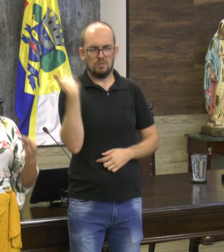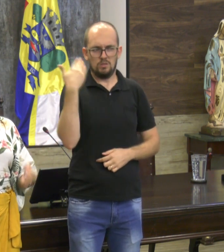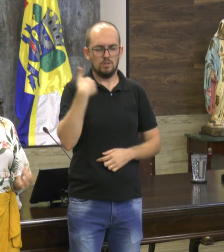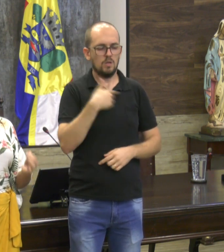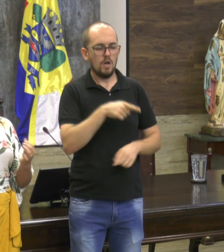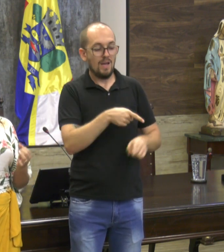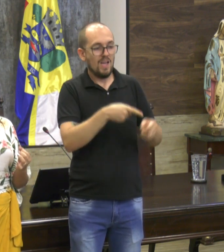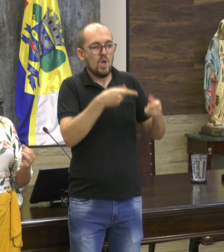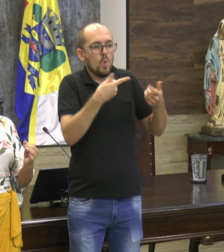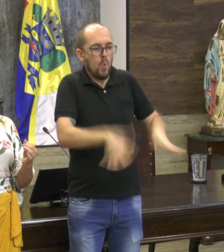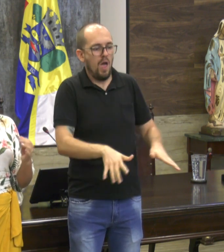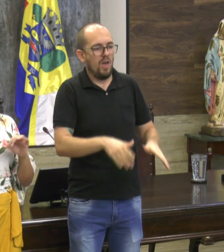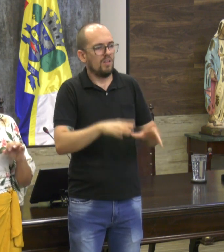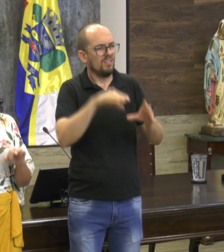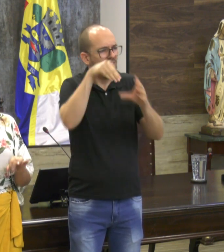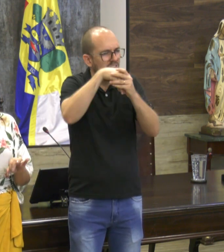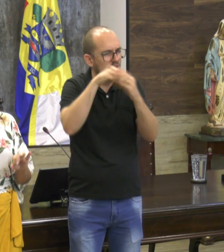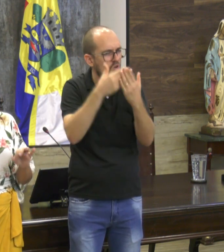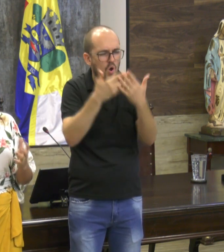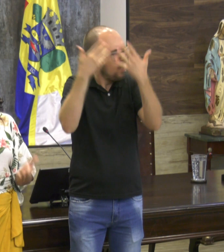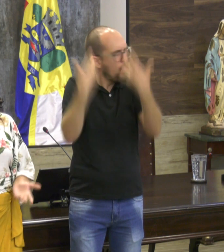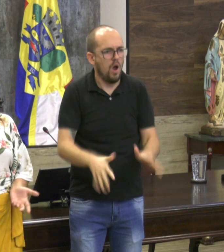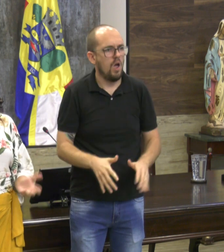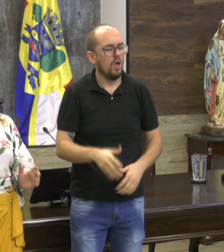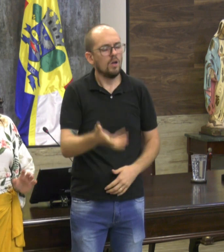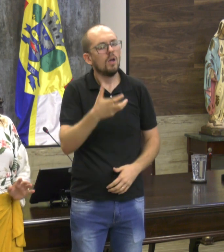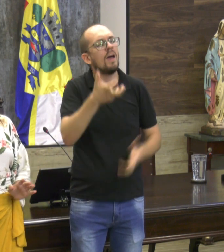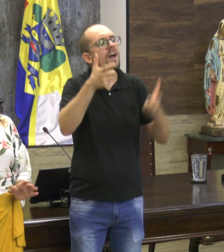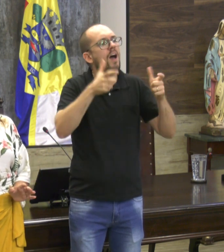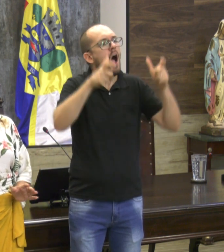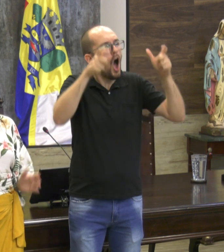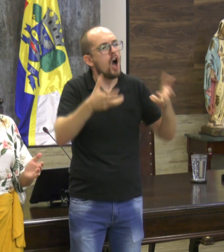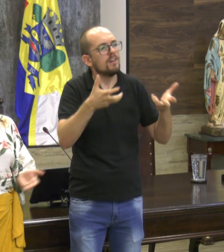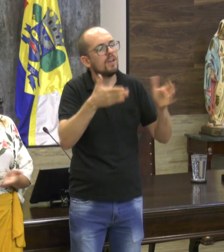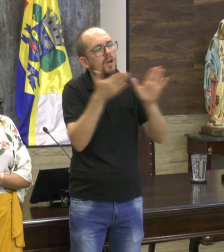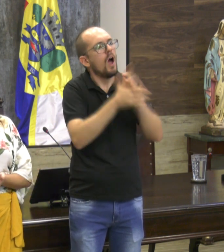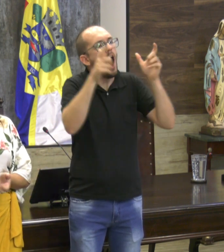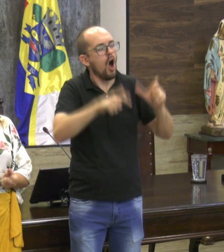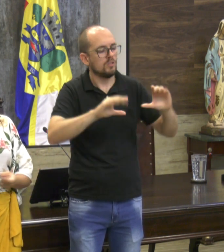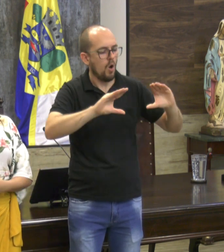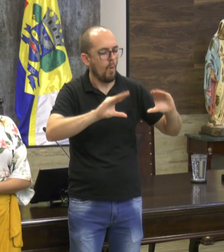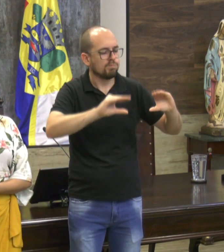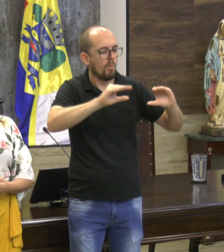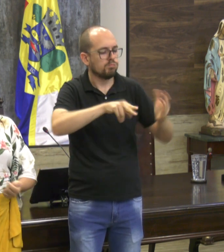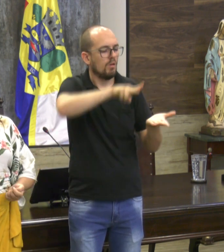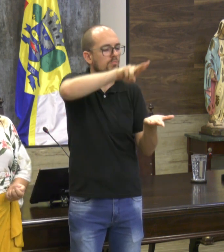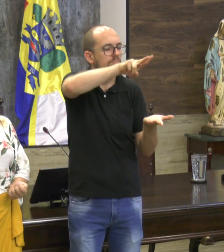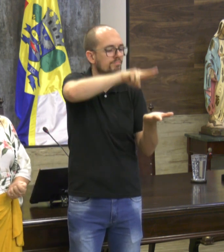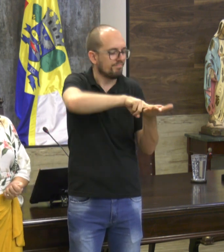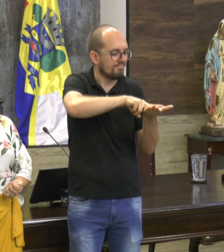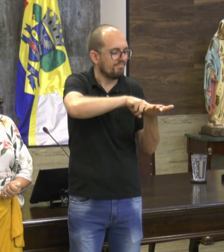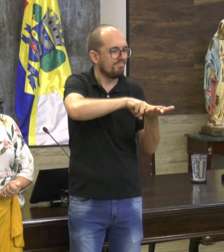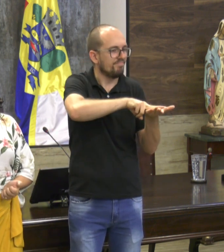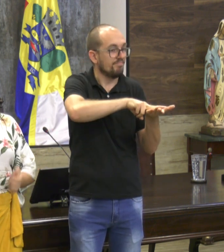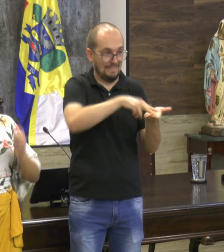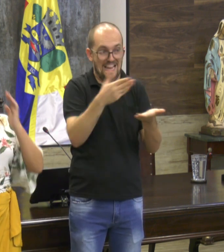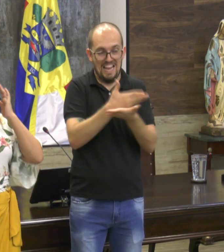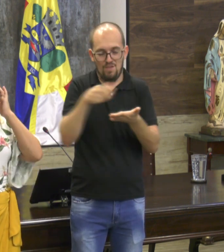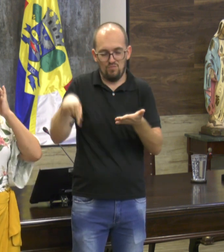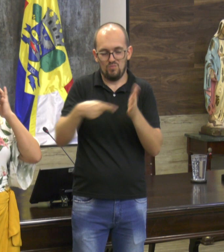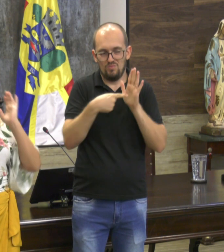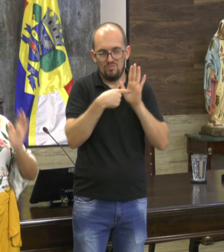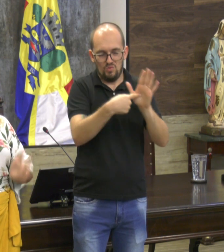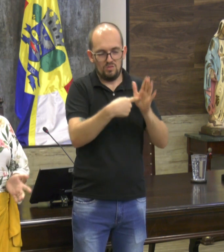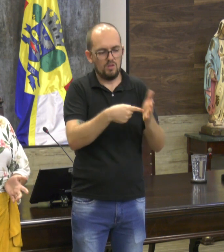ele não queria ficar ele queria ficar no colchonete na biblioteca, que é o que a gente conta no início do nosso livro. Era